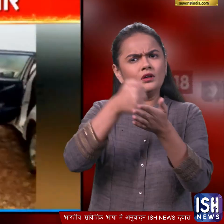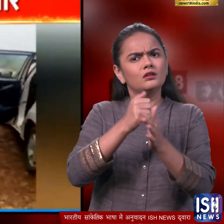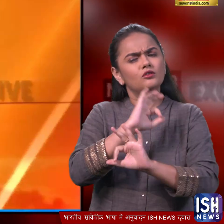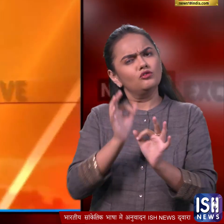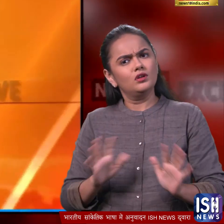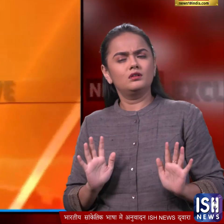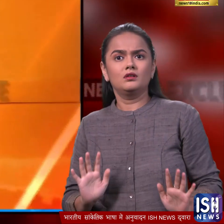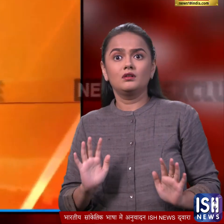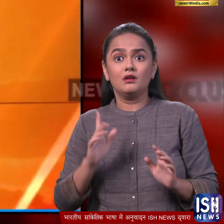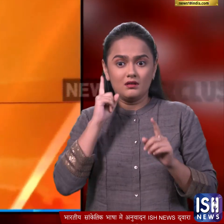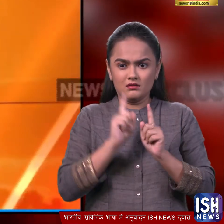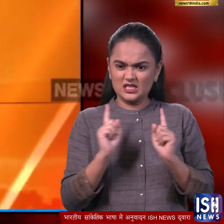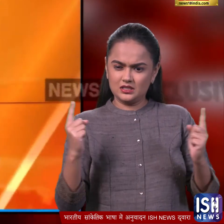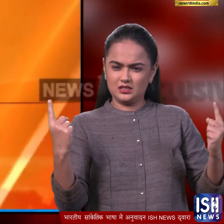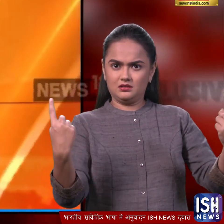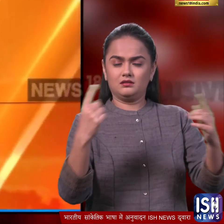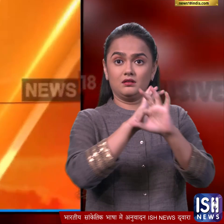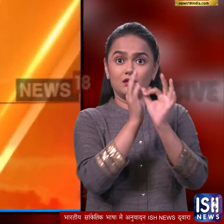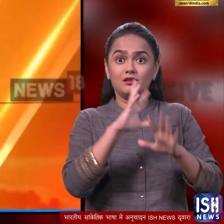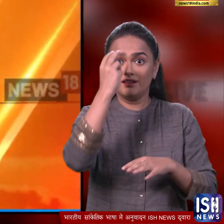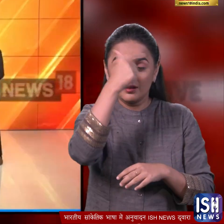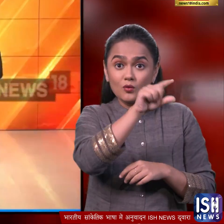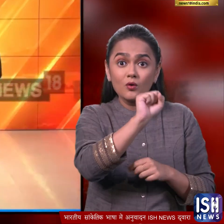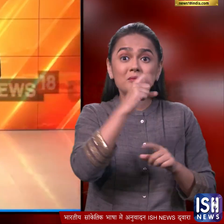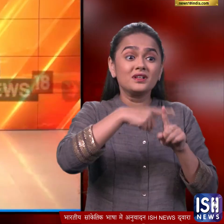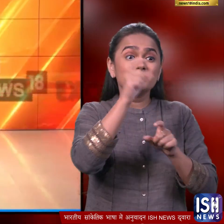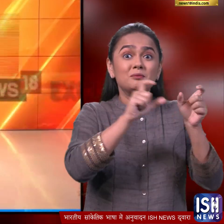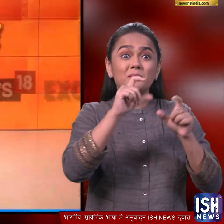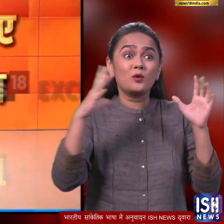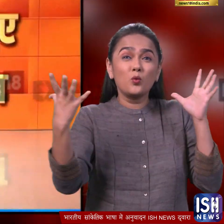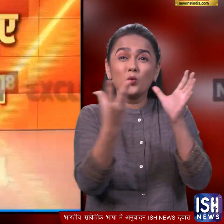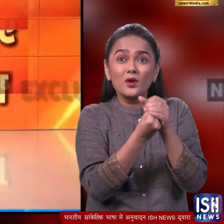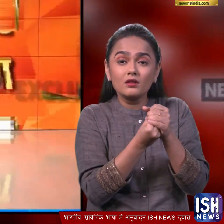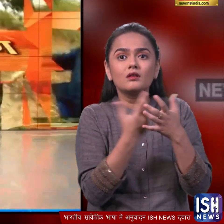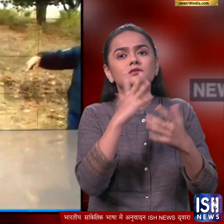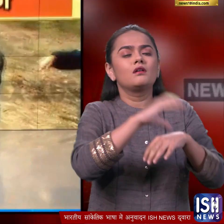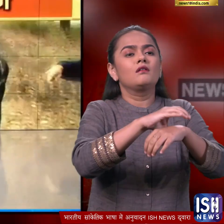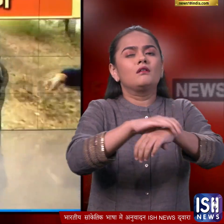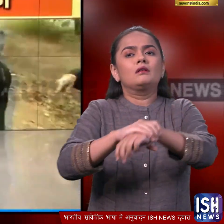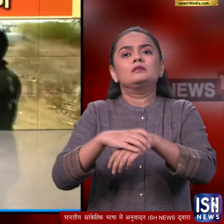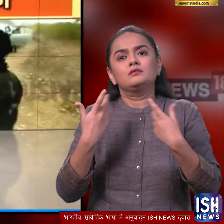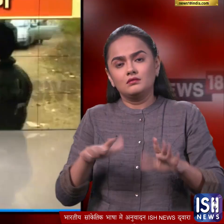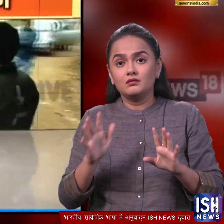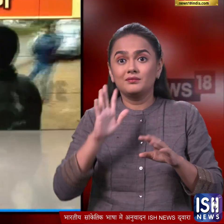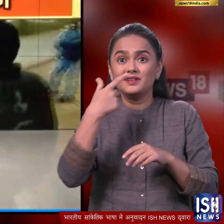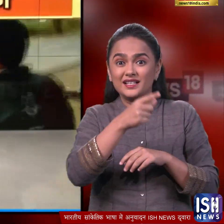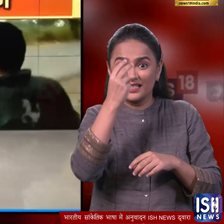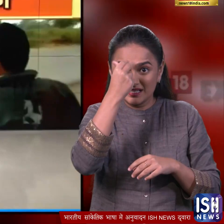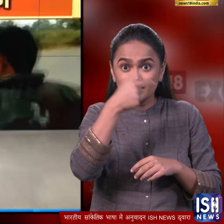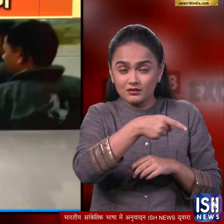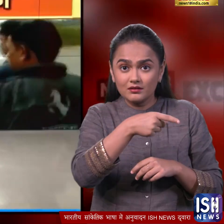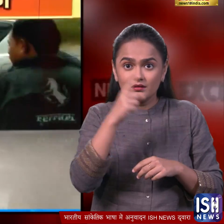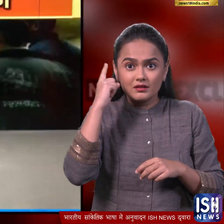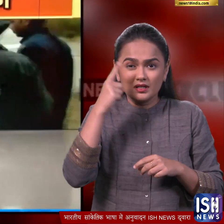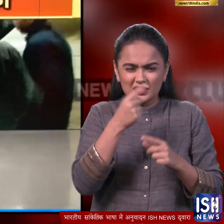चुकी थीं, जिन्होंने उस जगह को घेर लिया जहां कालीचरण महाराज और उनके साथ आए लोग रुके हुए थे और फिर उन्हें गिरफ्तार कर लिया। इस बीच कालीचरण